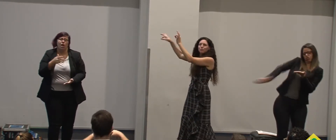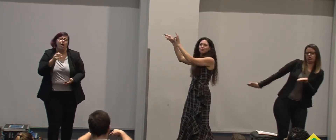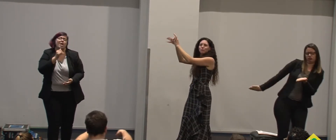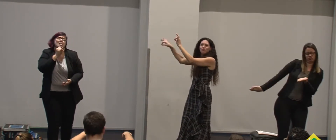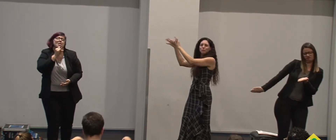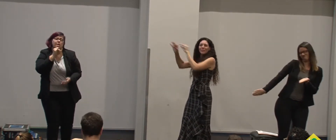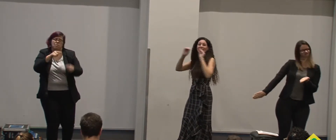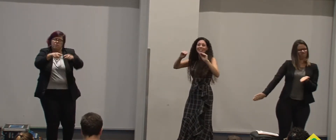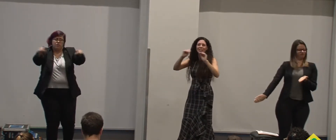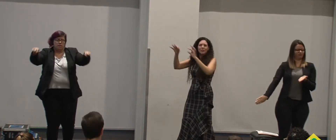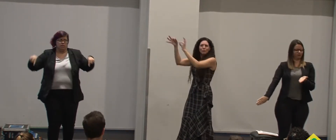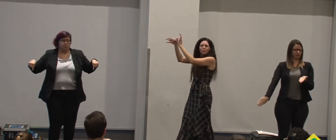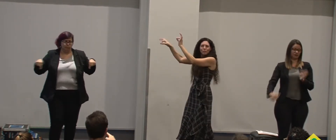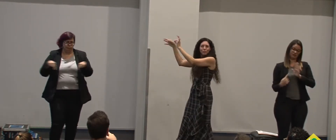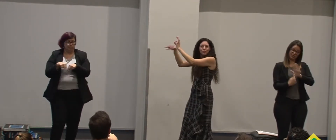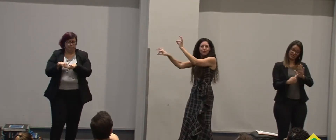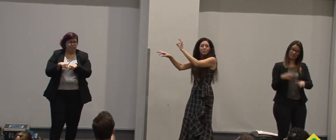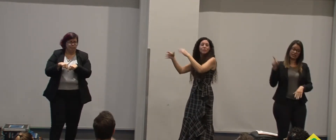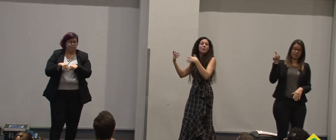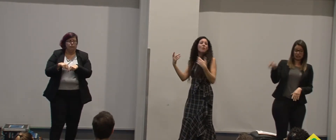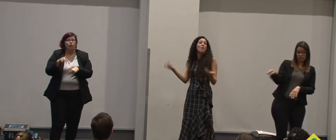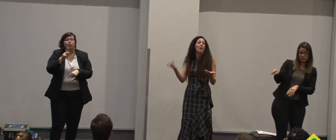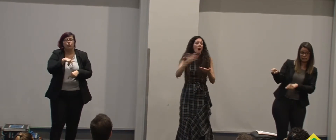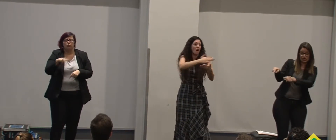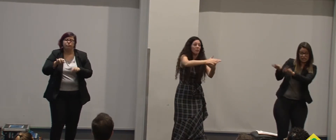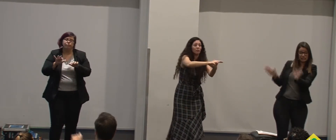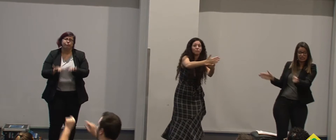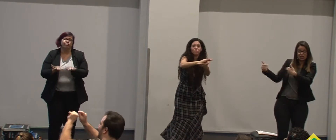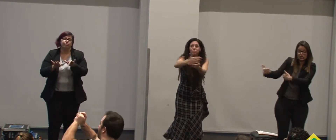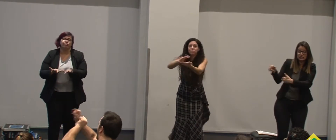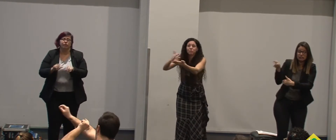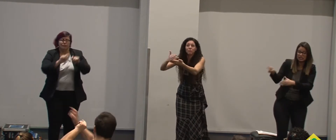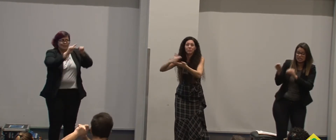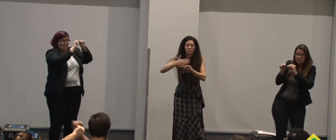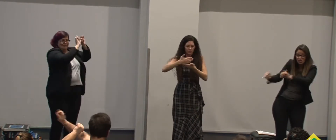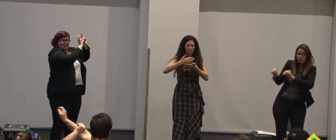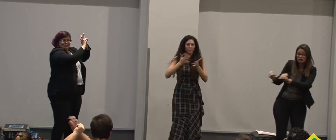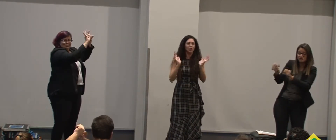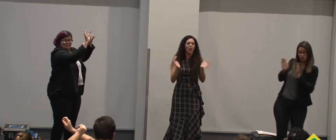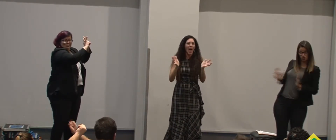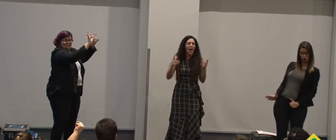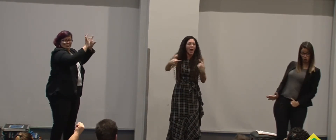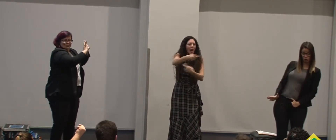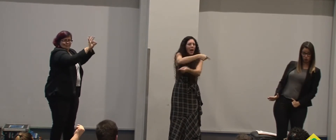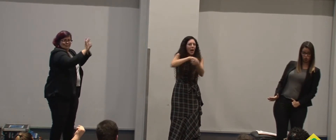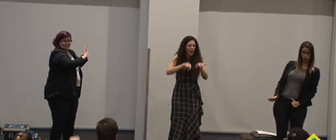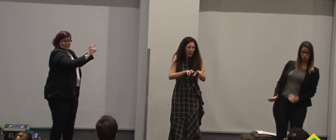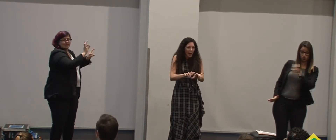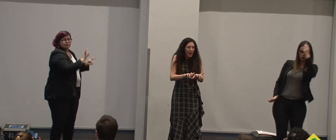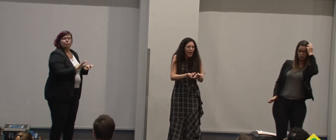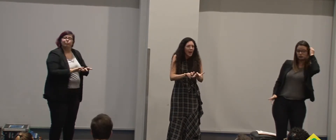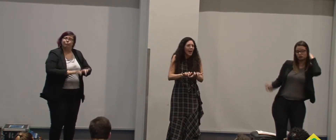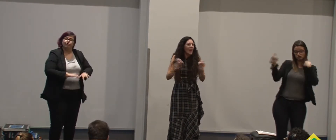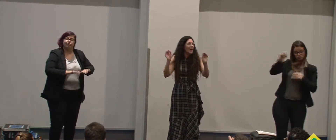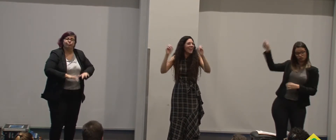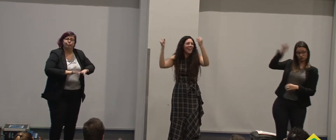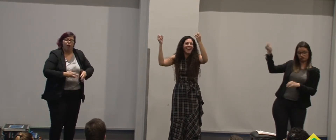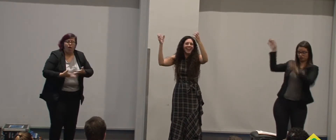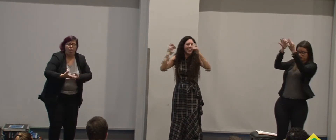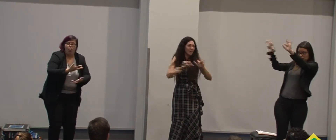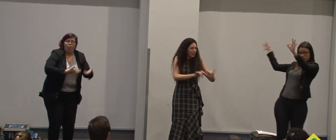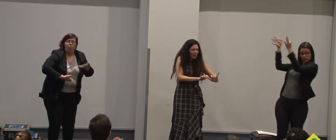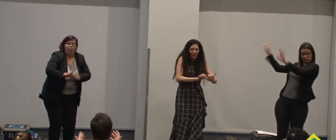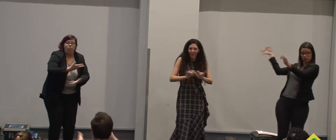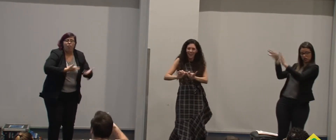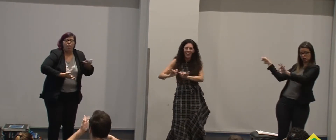separação entre ambas as línguas, para que os estudantes consigam entender. Nesse momento, por exemplo, eles podem se utilizar